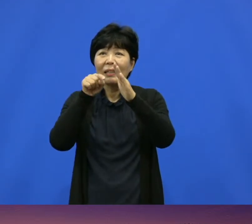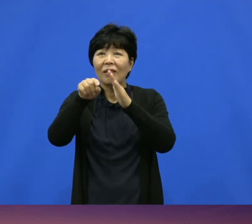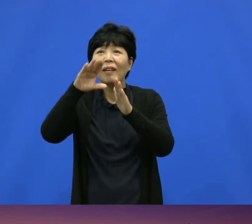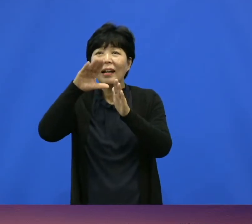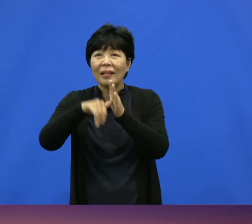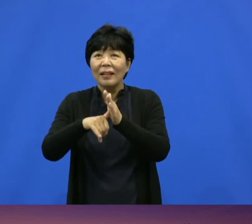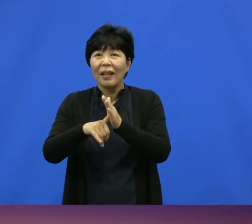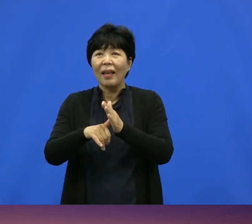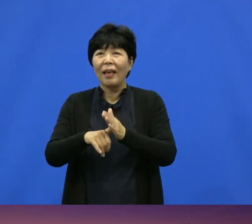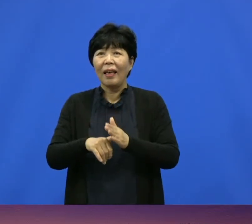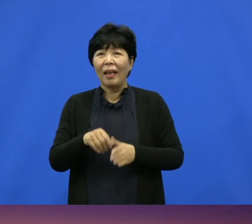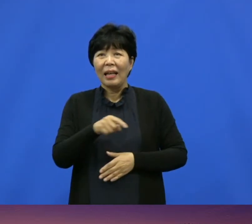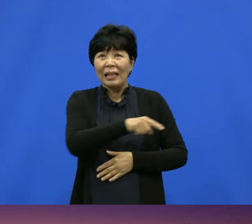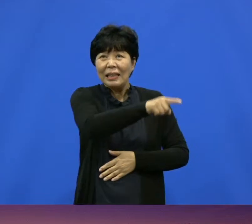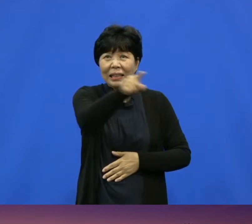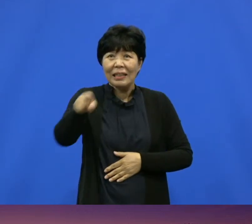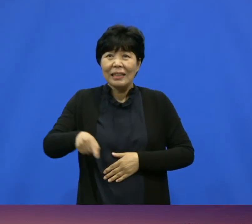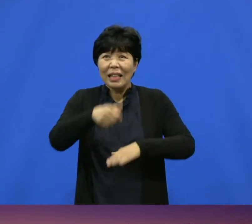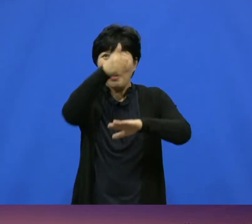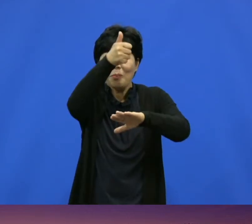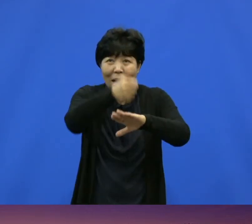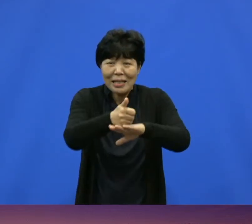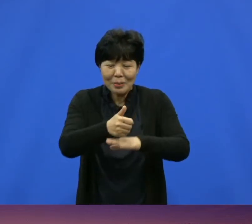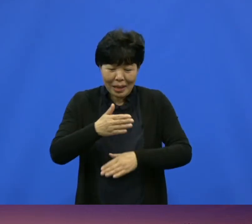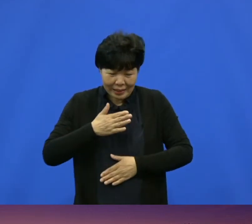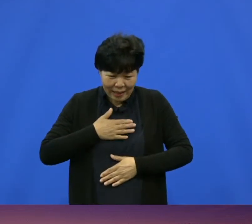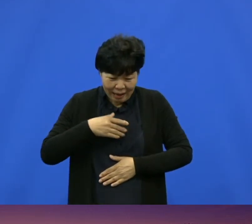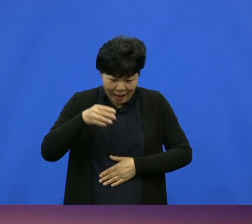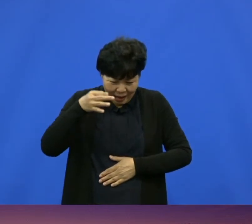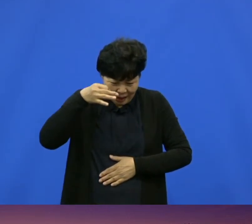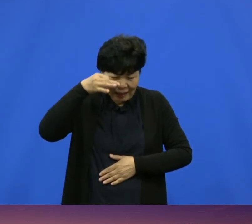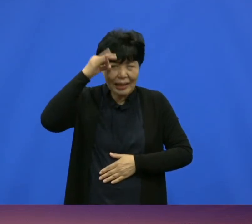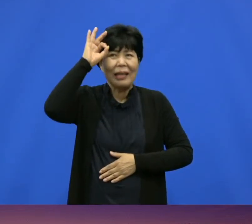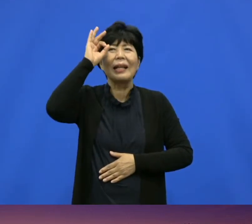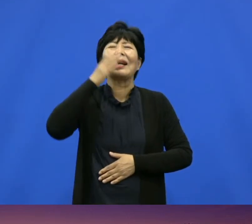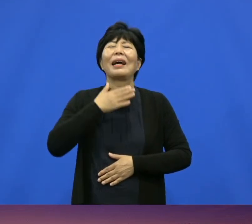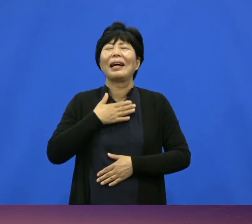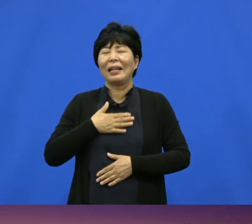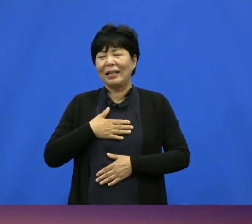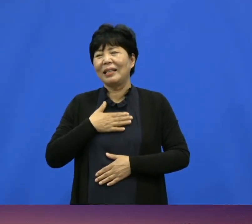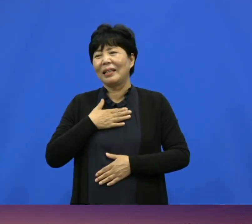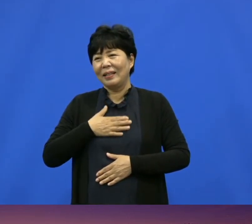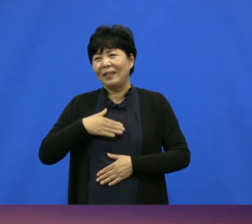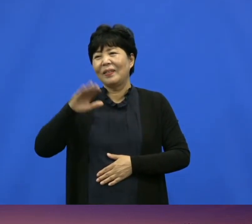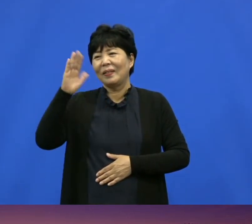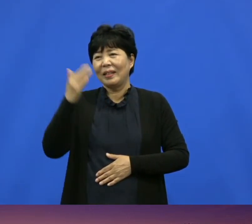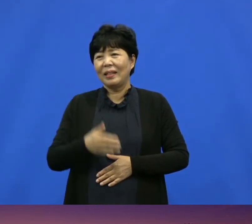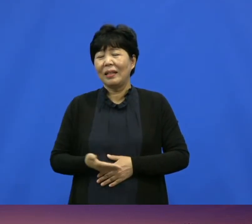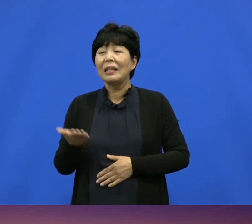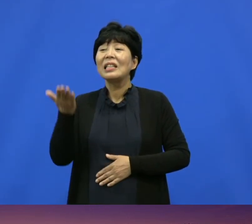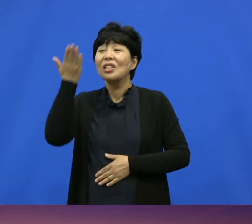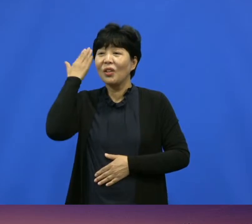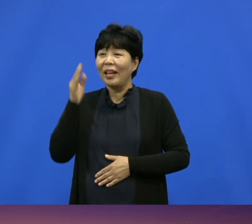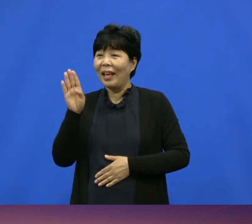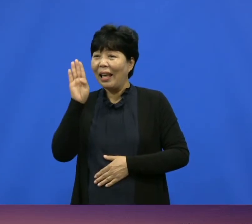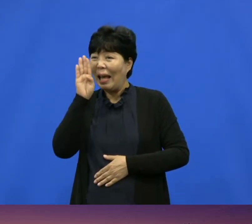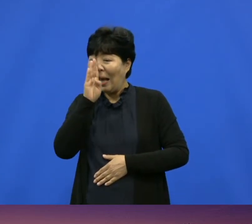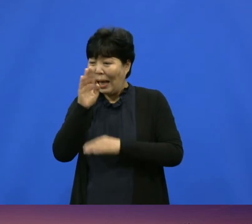깨달았다. 그는 지금까지 고통 속에 있었습니다. 악인들의 형통을 부러워했습니다.